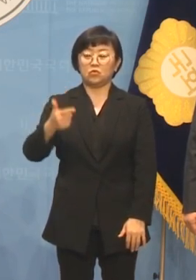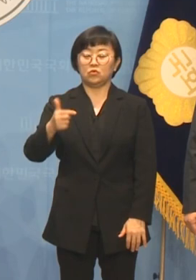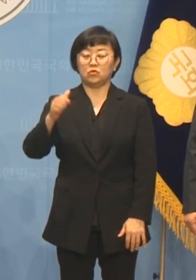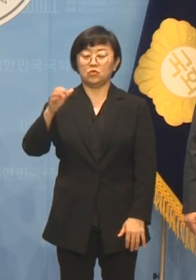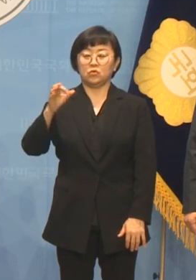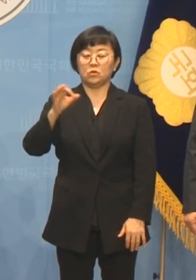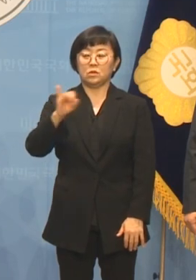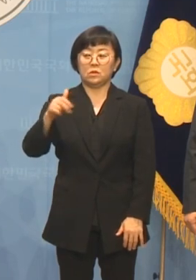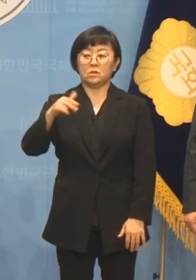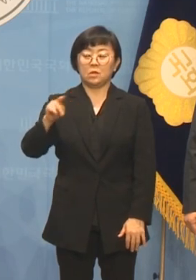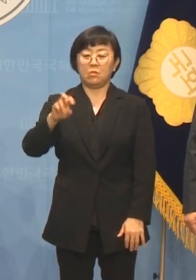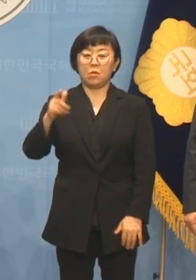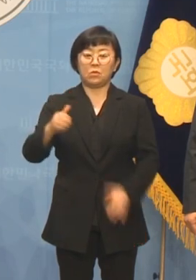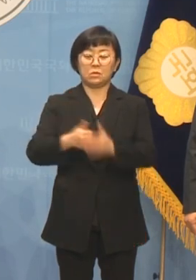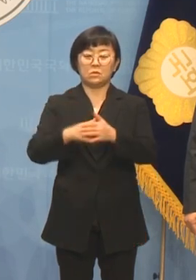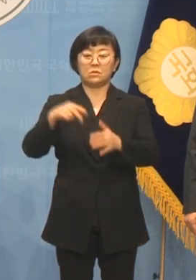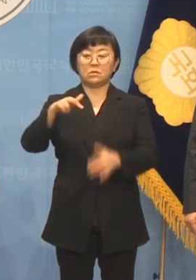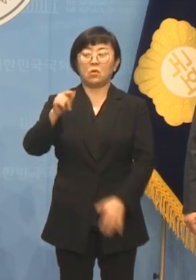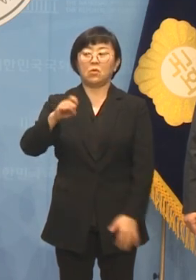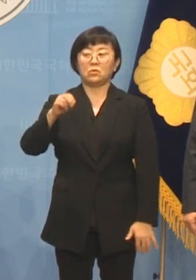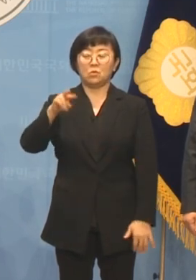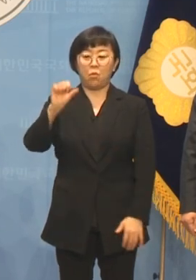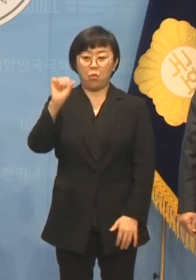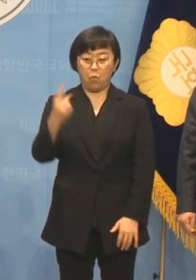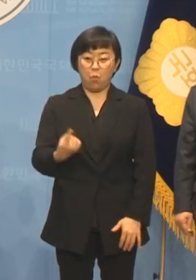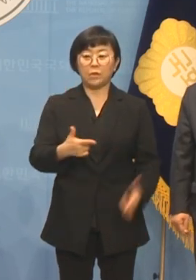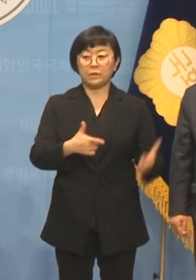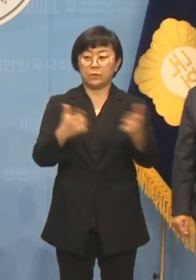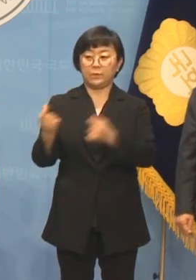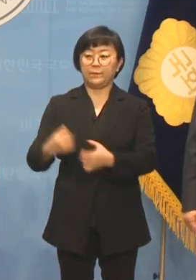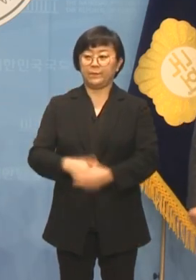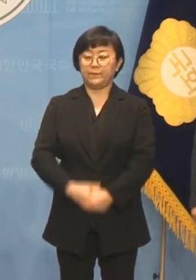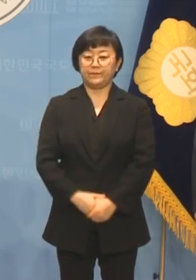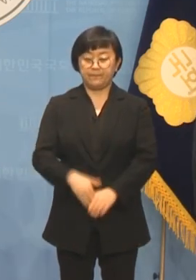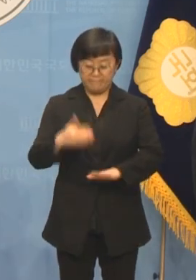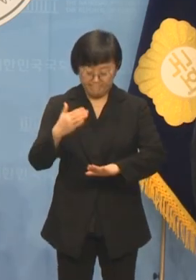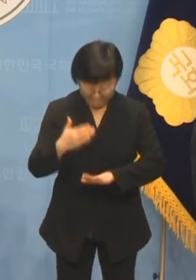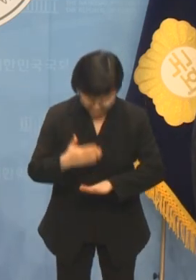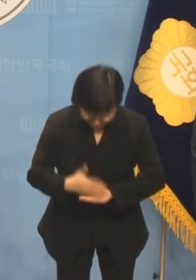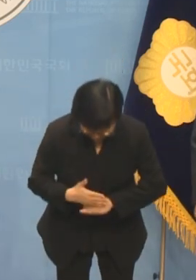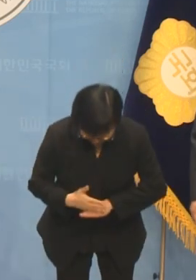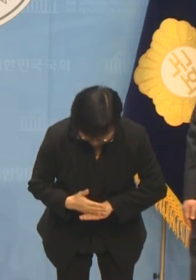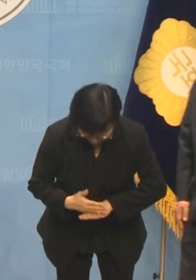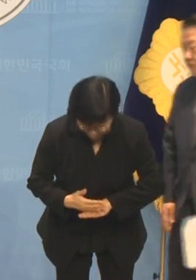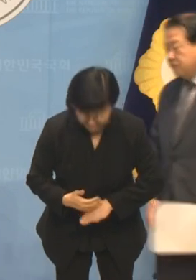윤우덕, 이재명, 정성호 의원 일동. 네, 감사합니다.